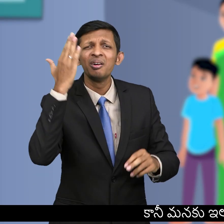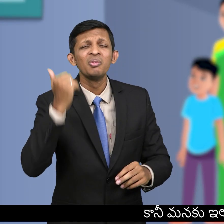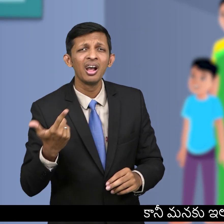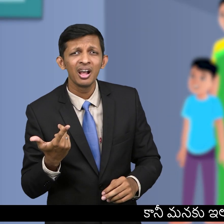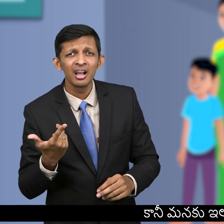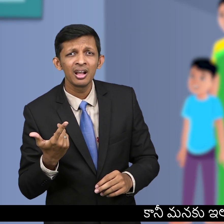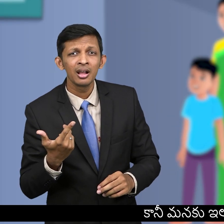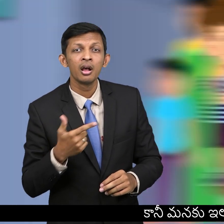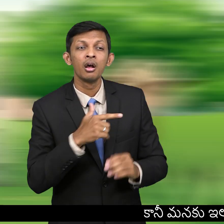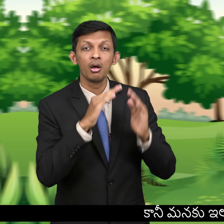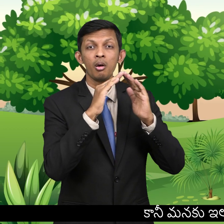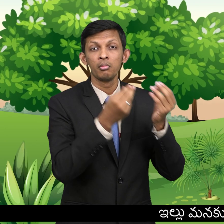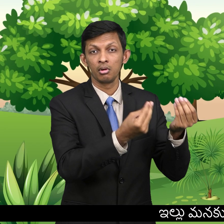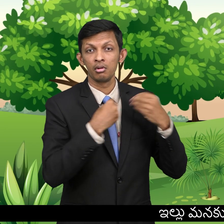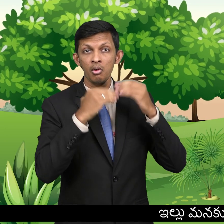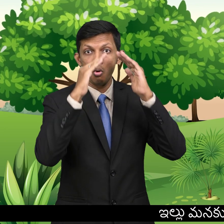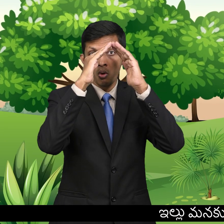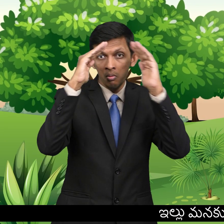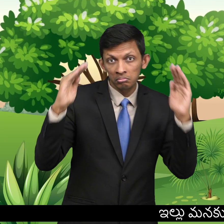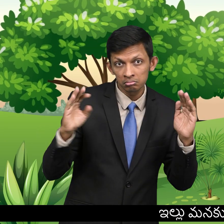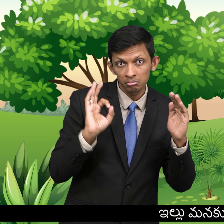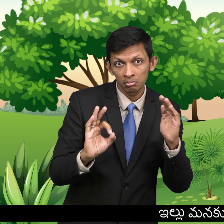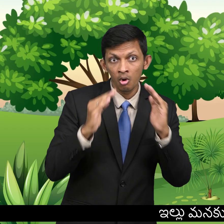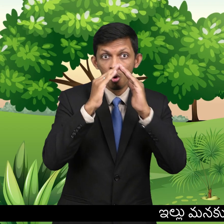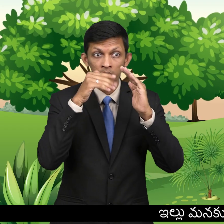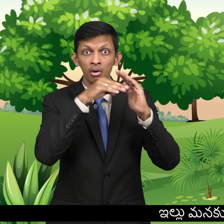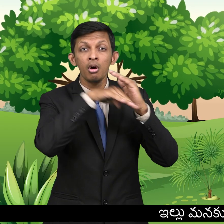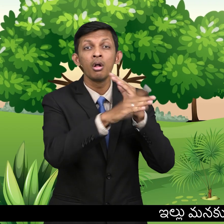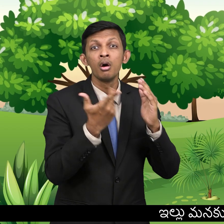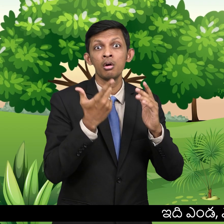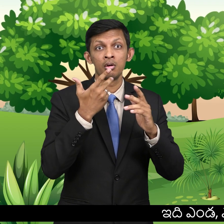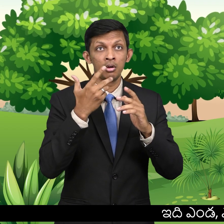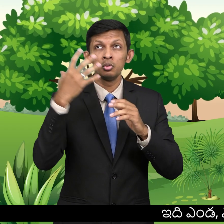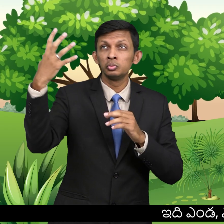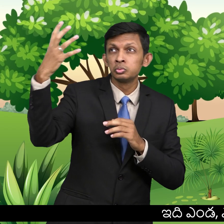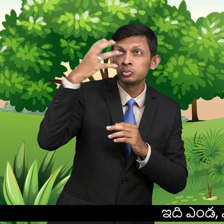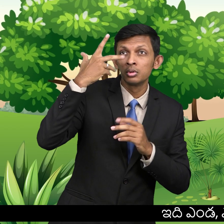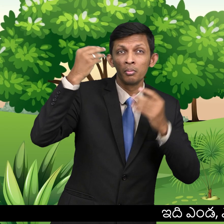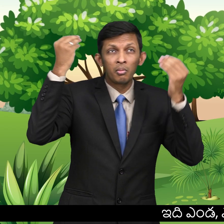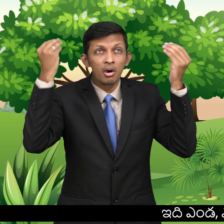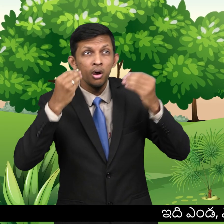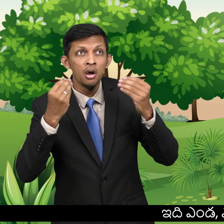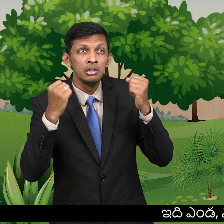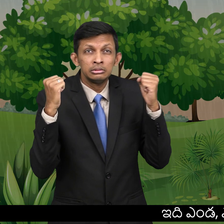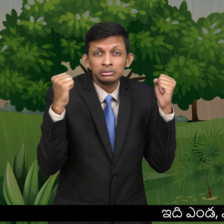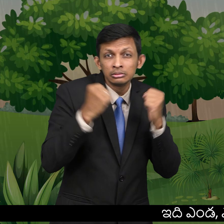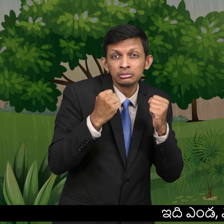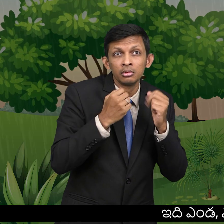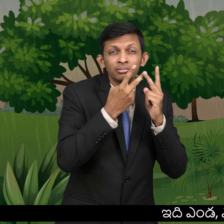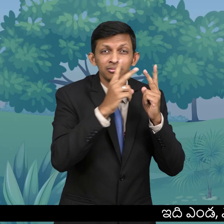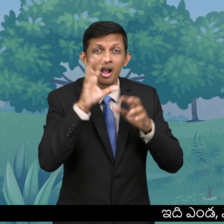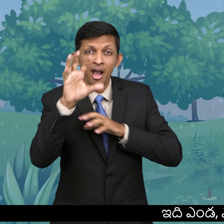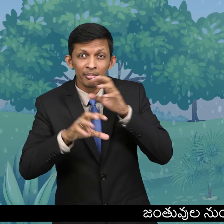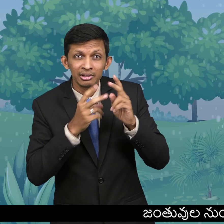ఎందుకు అవసరం? ఇల్లు మనకు ఆశ్రయం ఇస్తుంది. ఇది ఎండ, వర్షం,